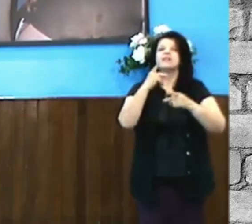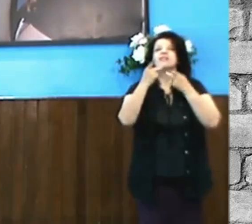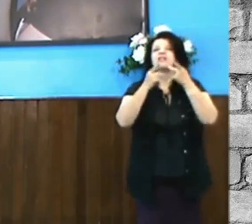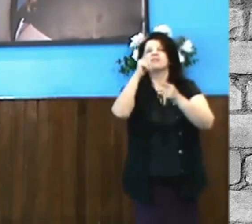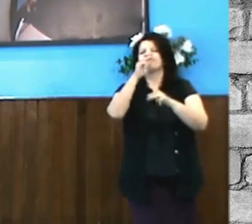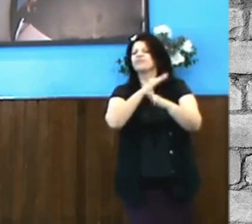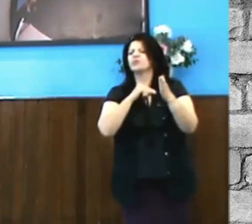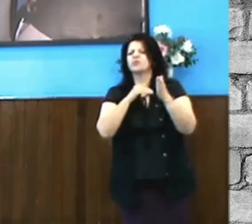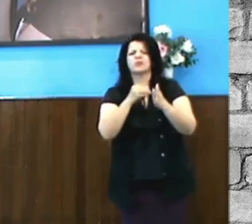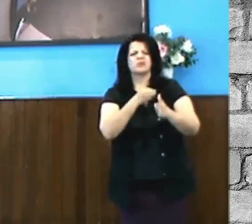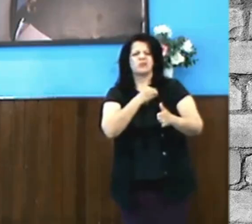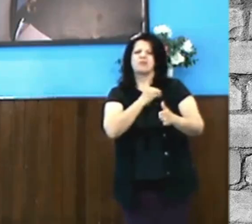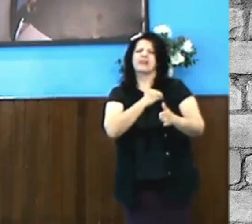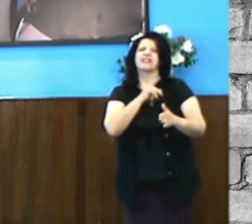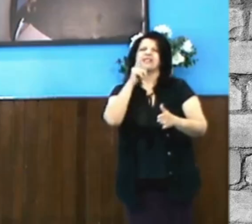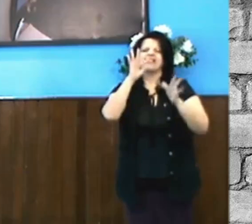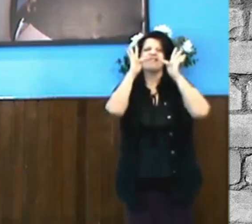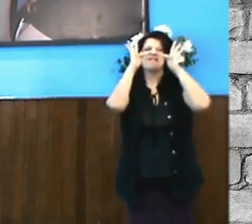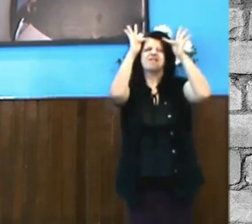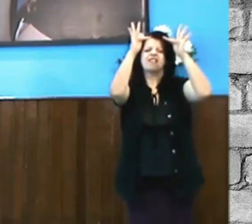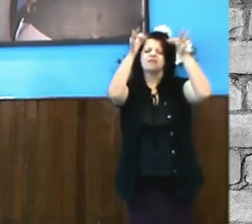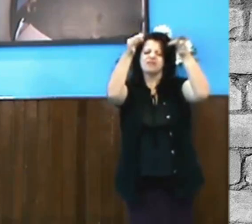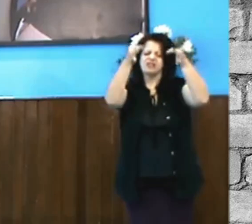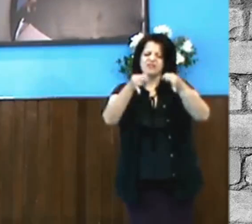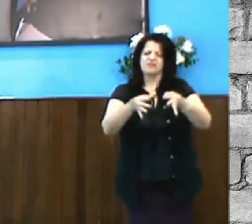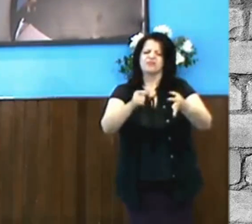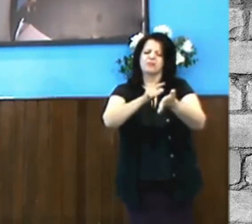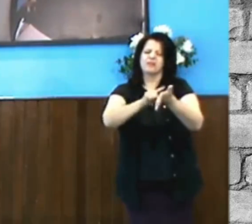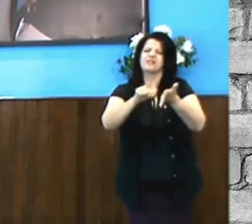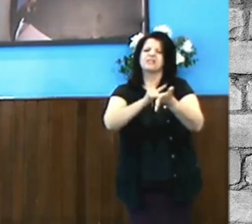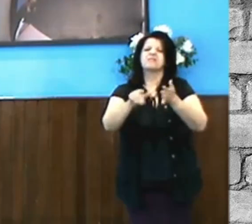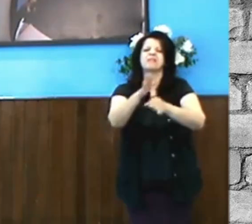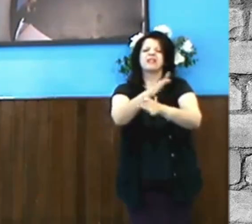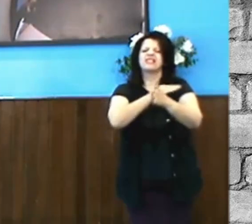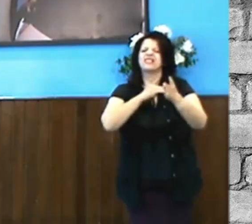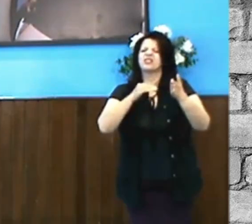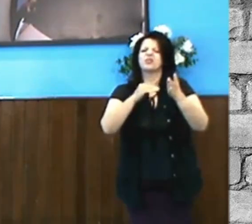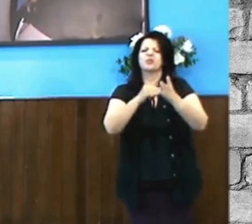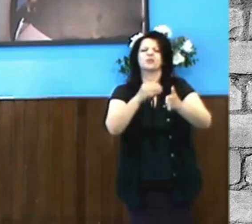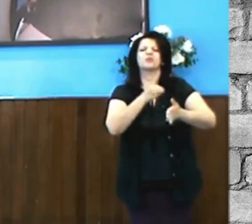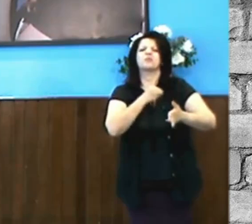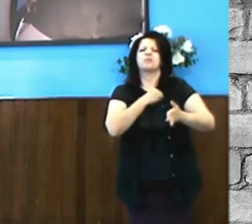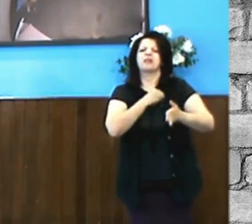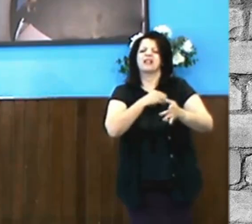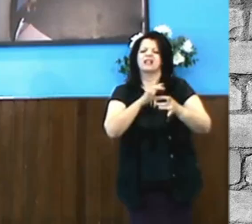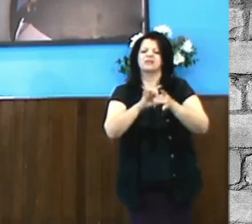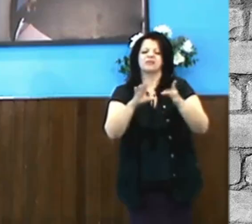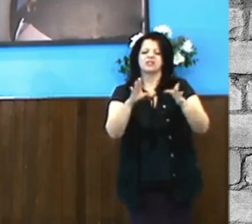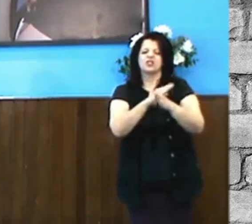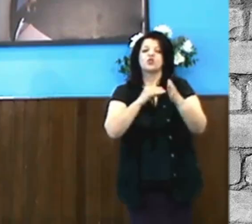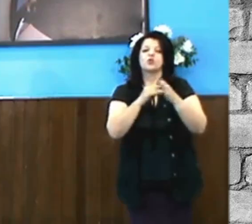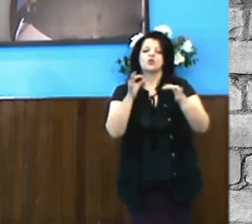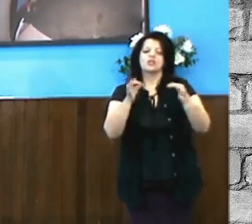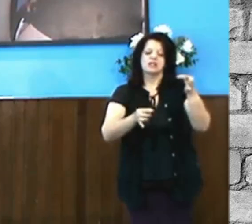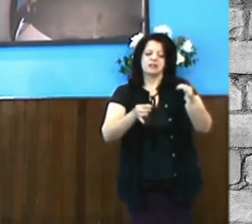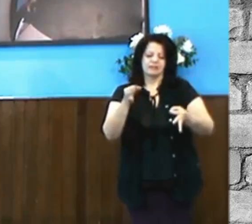fiel e justo para nos perdoar os pecados e nos purificar de toda injustiça. Eu vou orar com você e depois dessa oração a gente vai